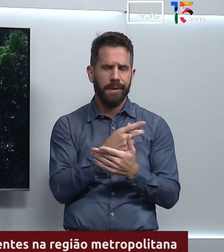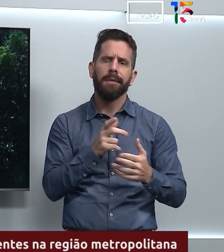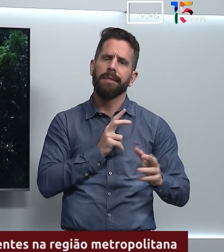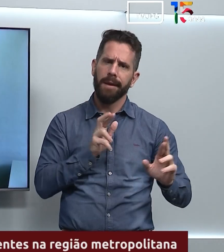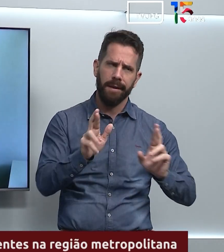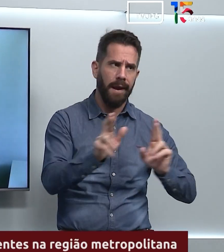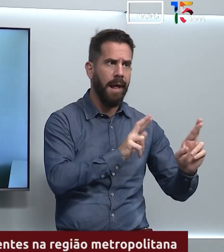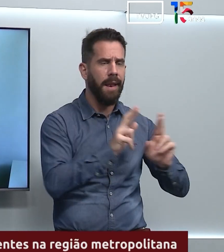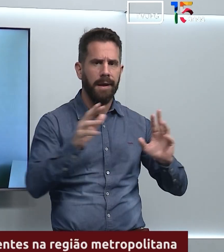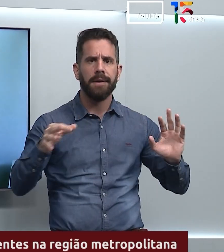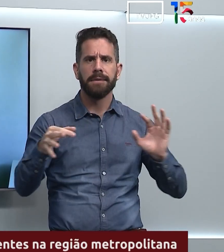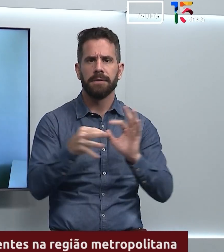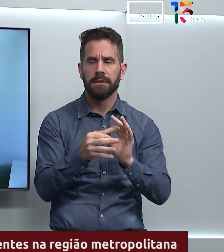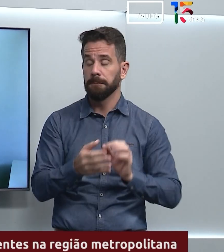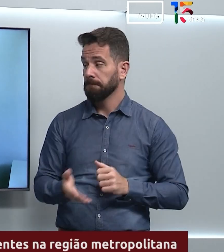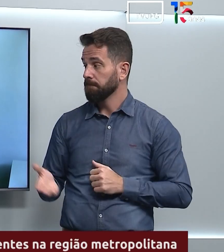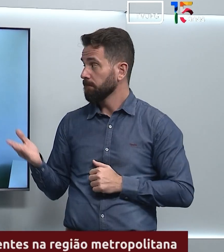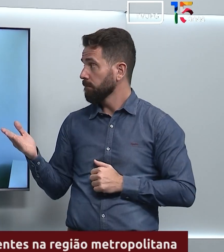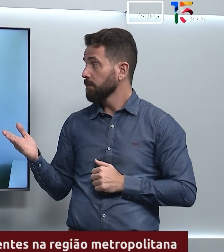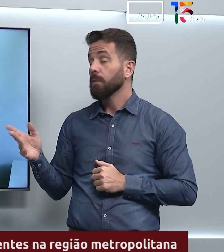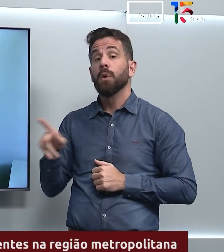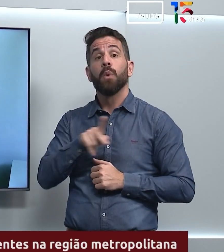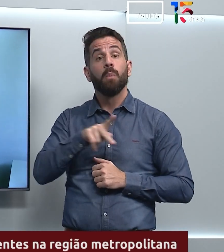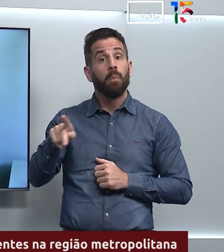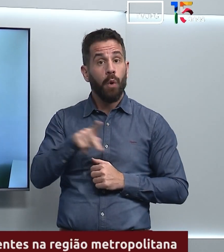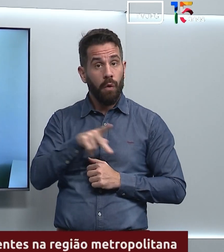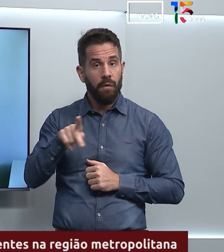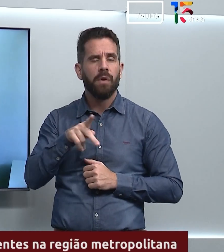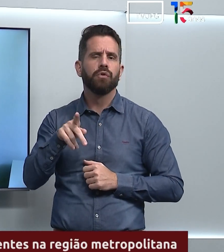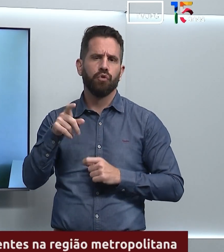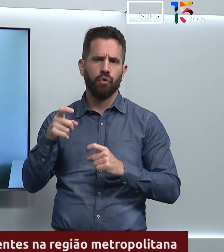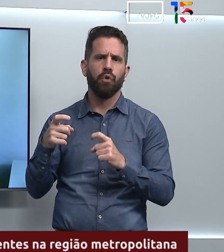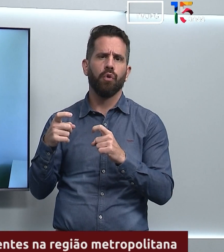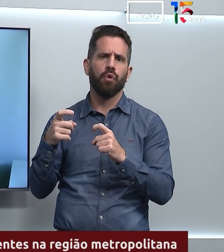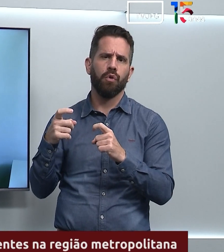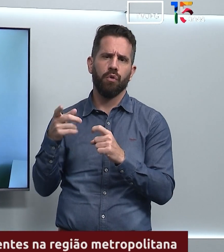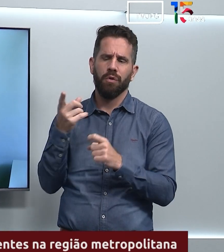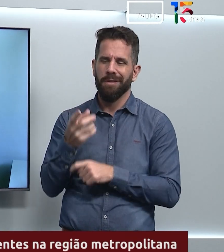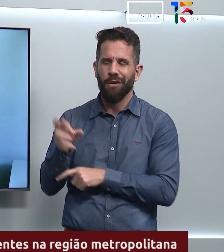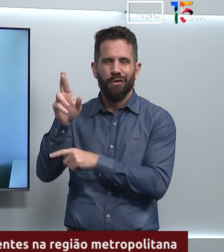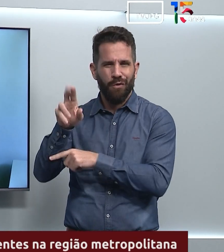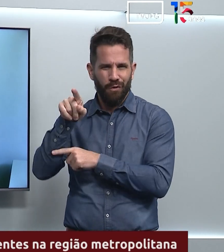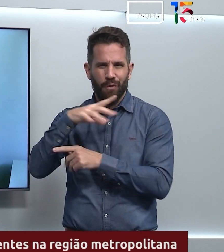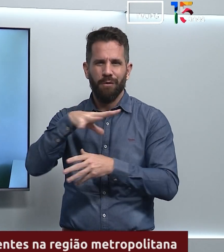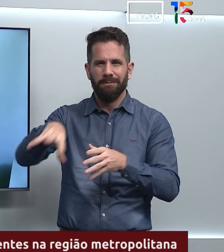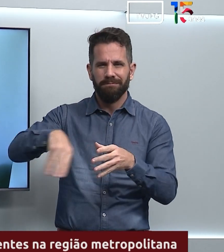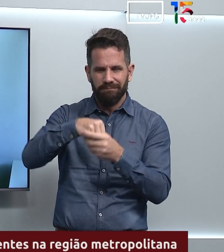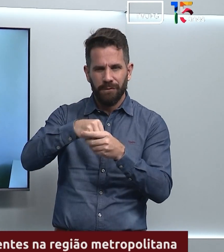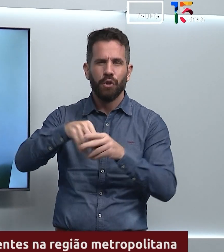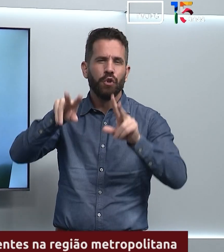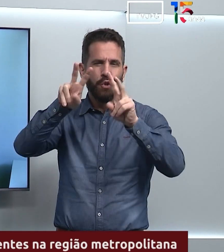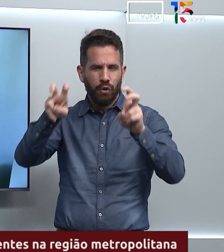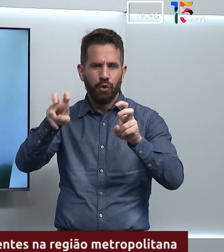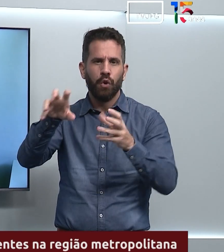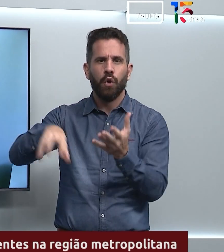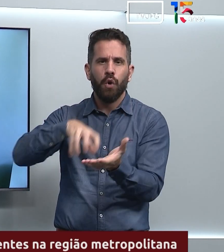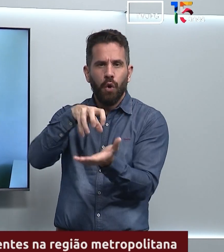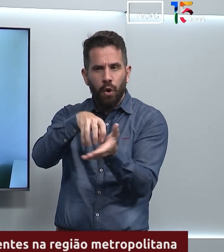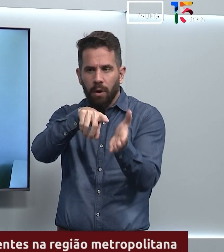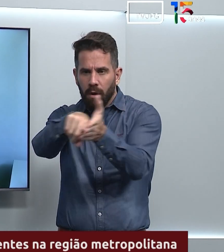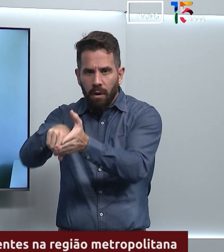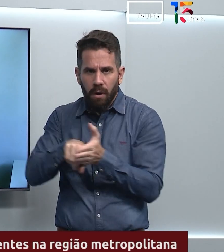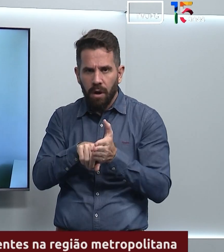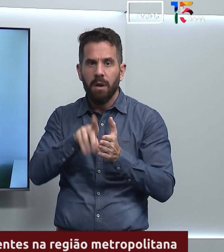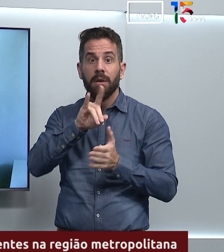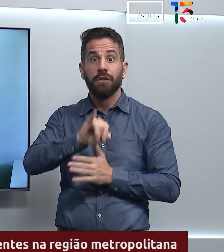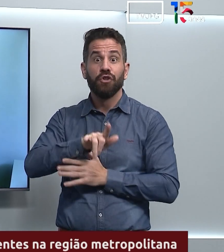interligado. O geógrafo, professor e doutor em climatologia, Diego Tarley Ferreira Nascimento, comenta